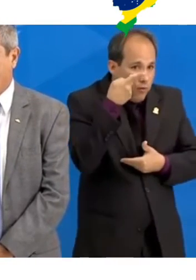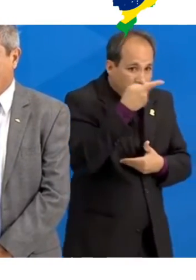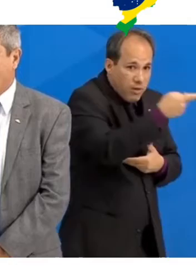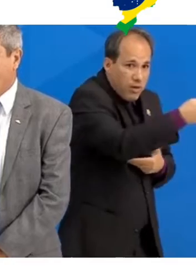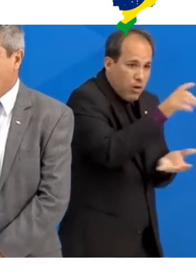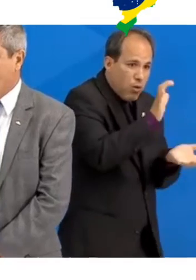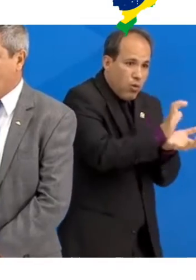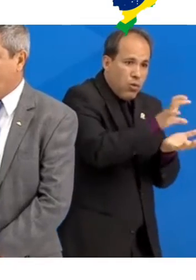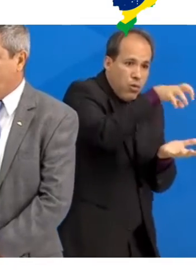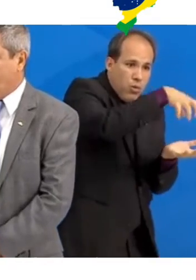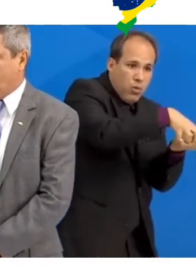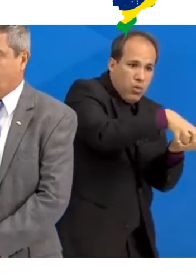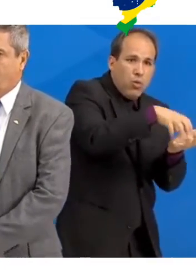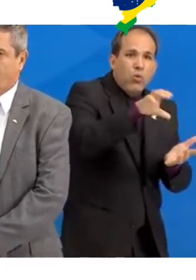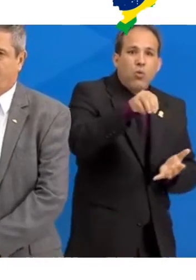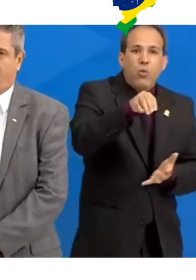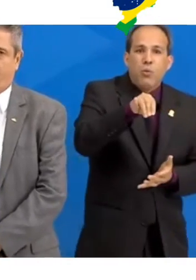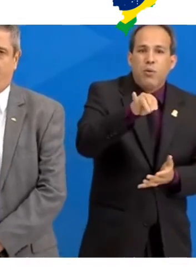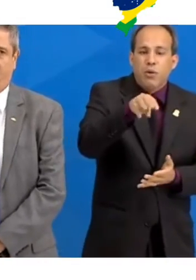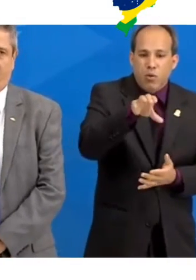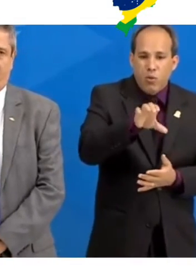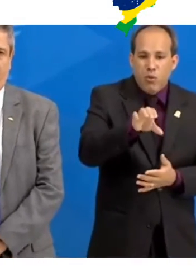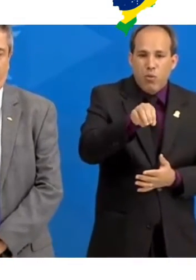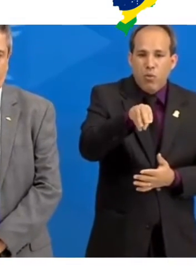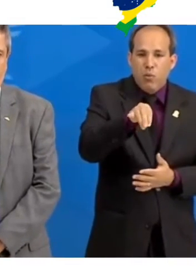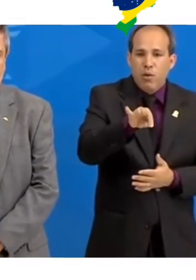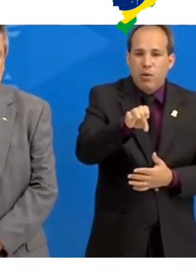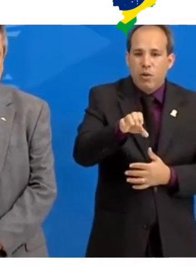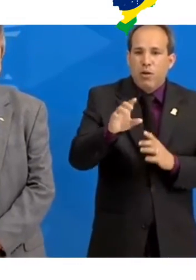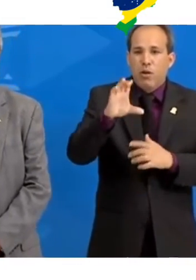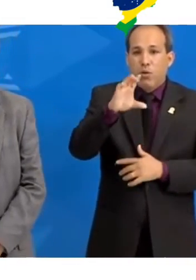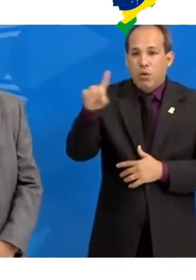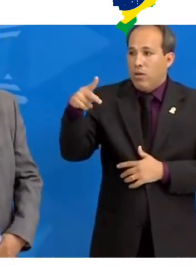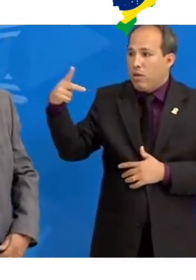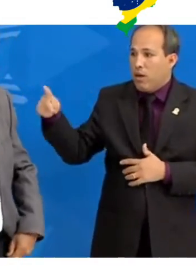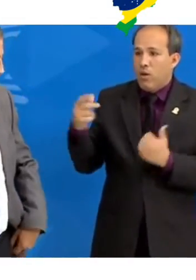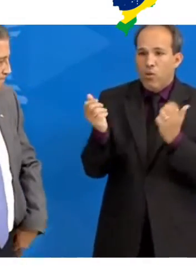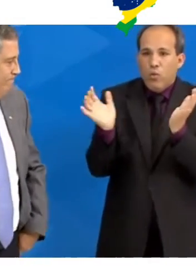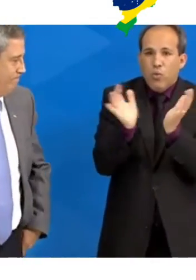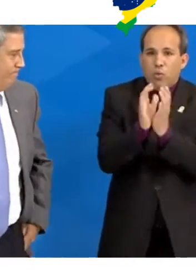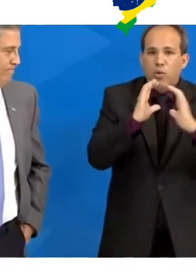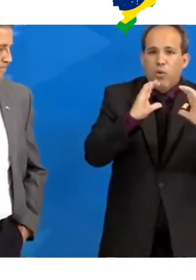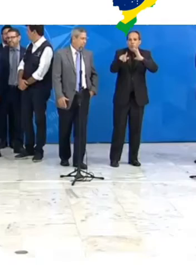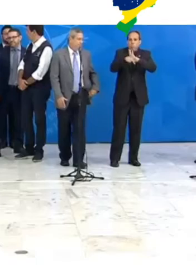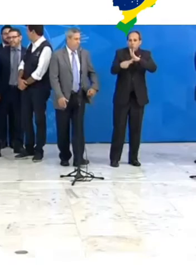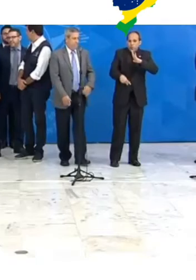comitê, coordenado pelo pessoal da comunicação da Presidência da República. Muito obrigado.